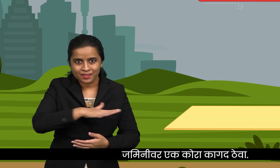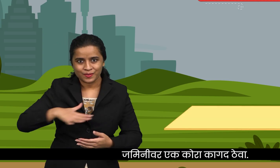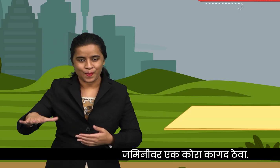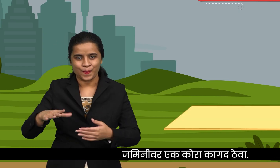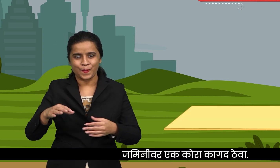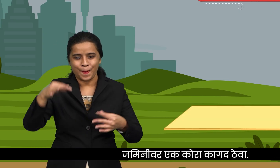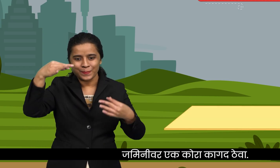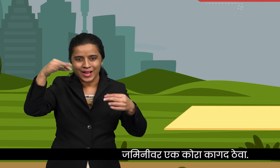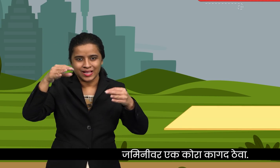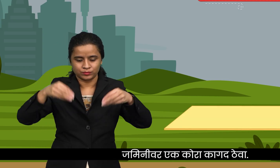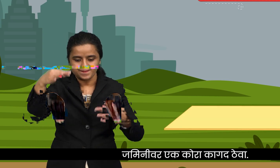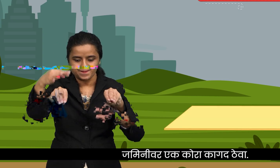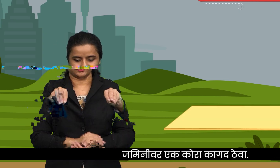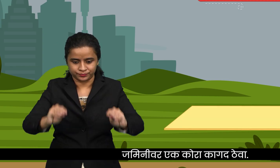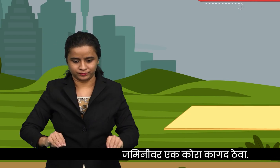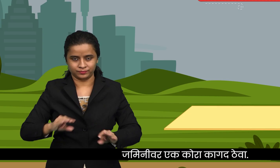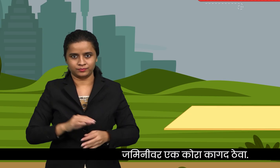जमिनीवर एक कोरा कागद ठेवा.